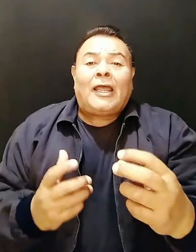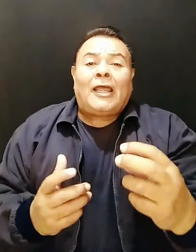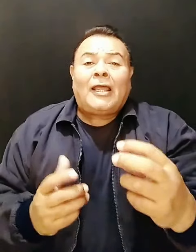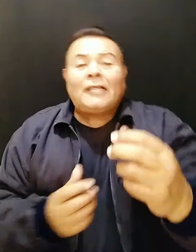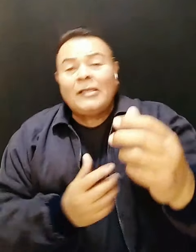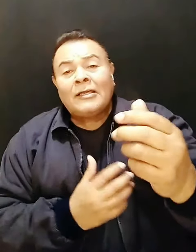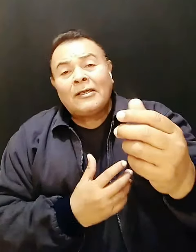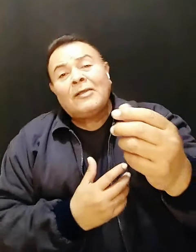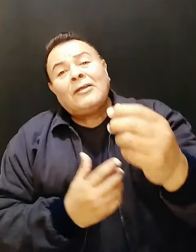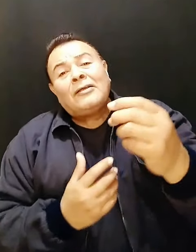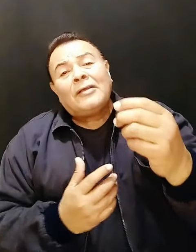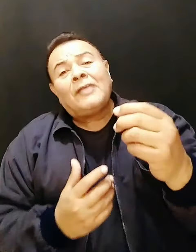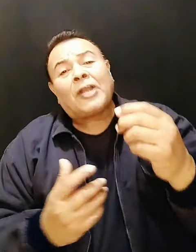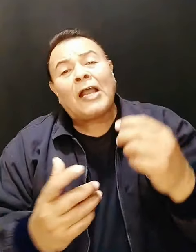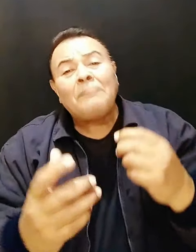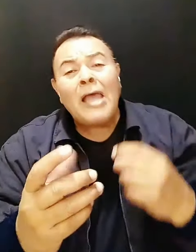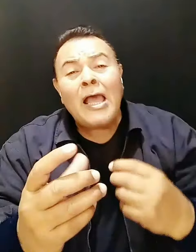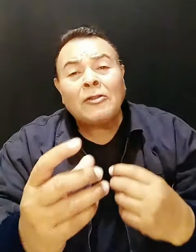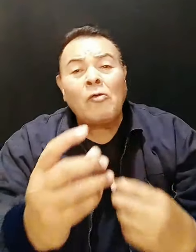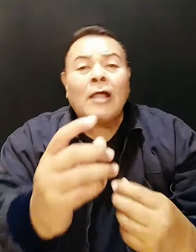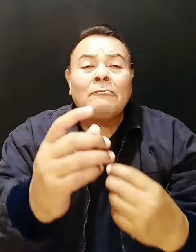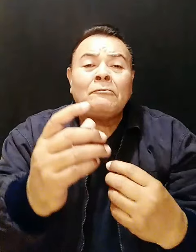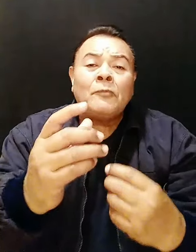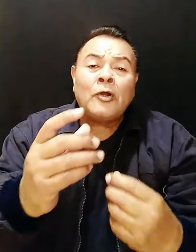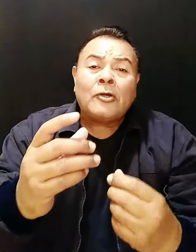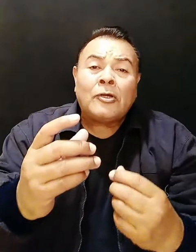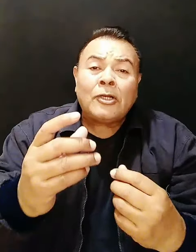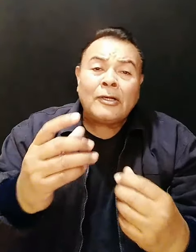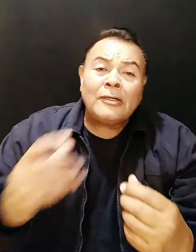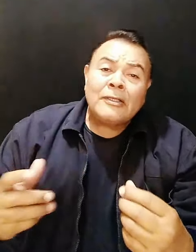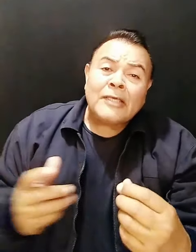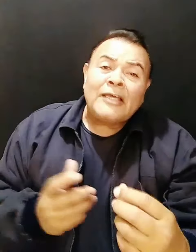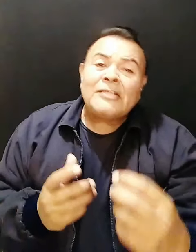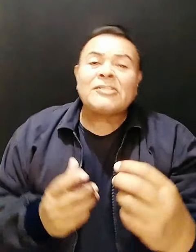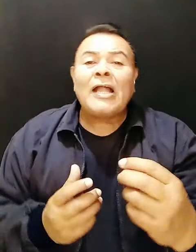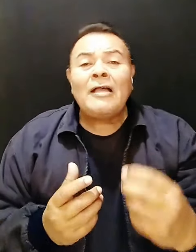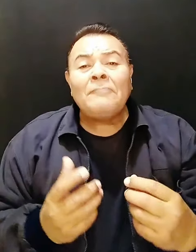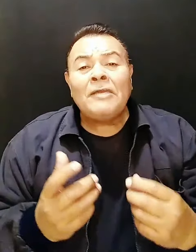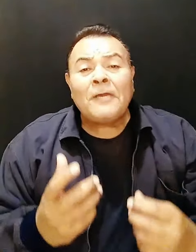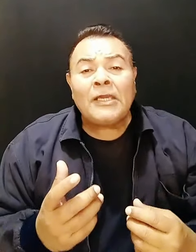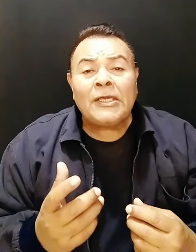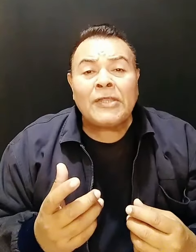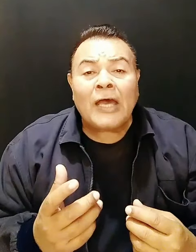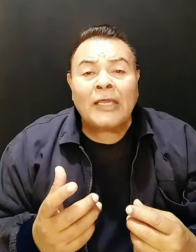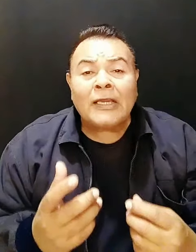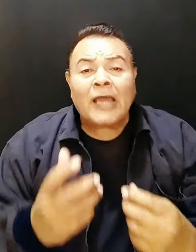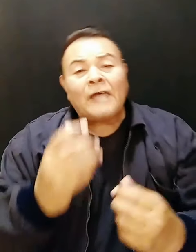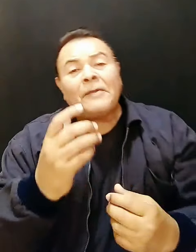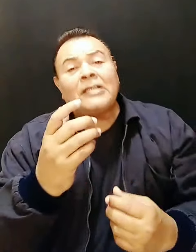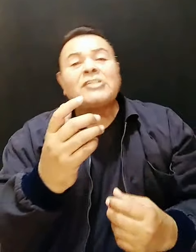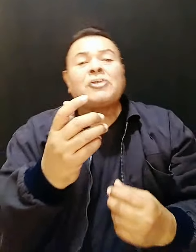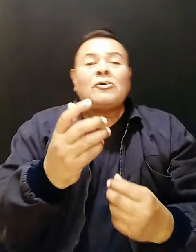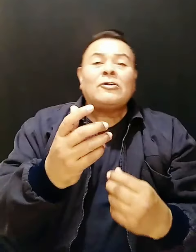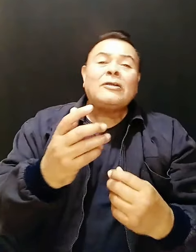Ven, entrégame tu amor, que está mi vida en cada beso